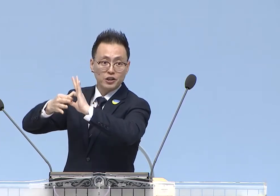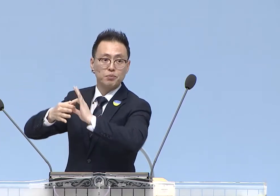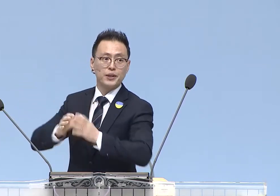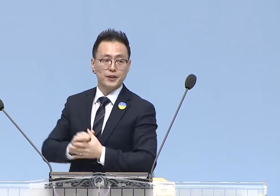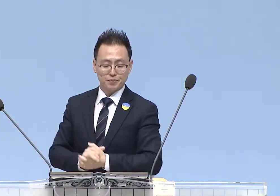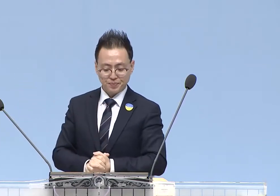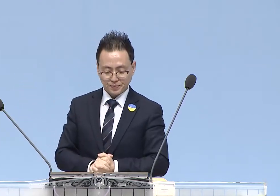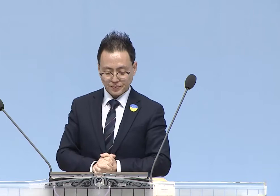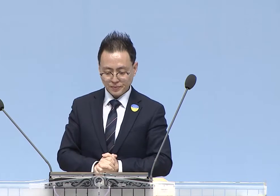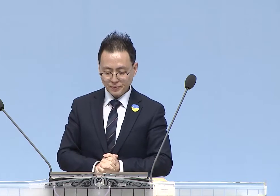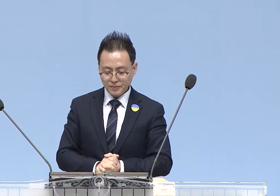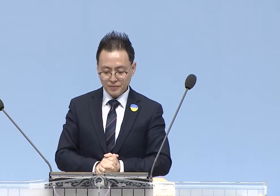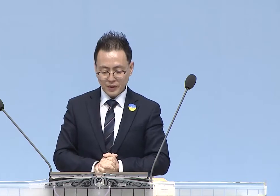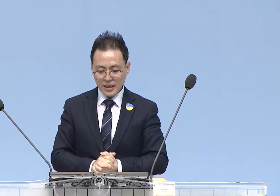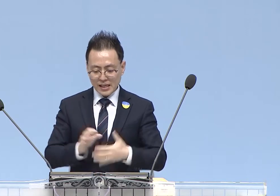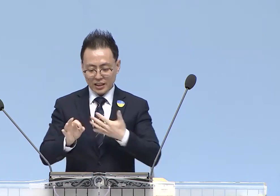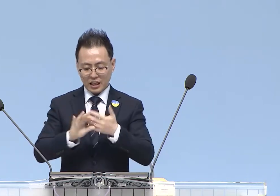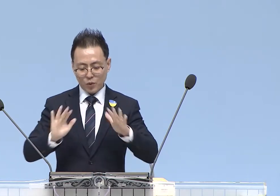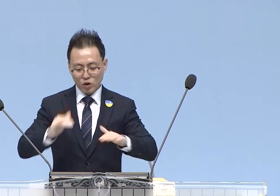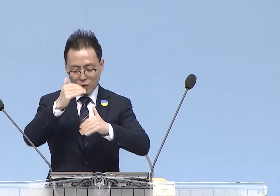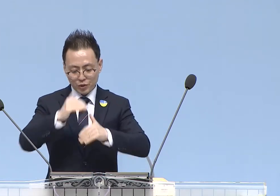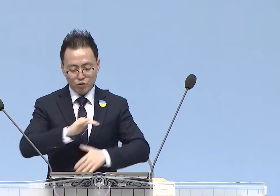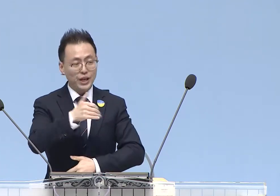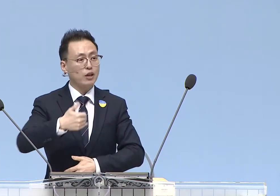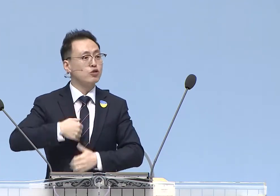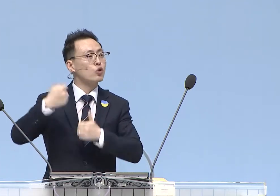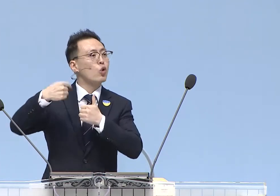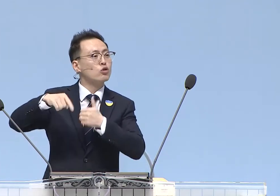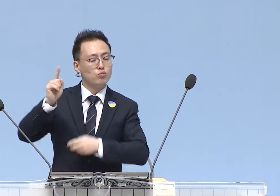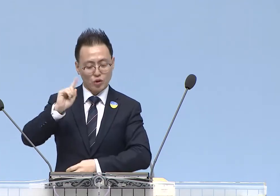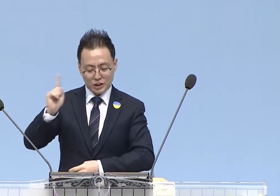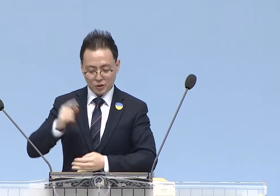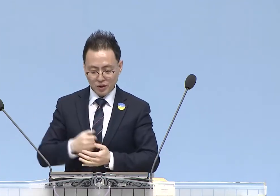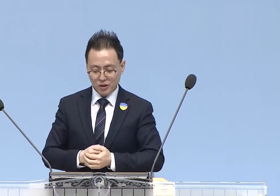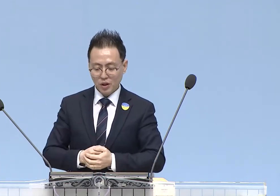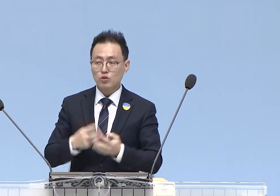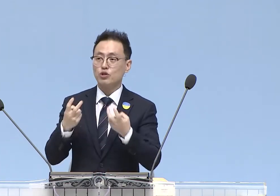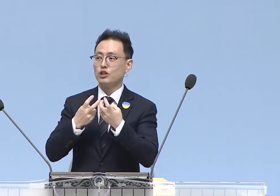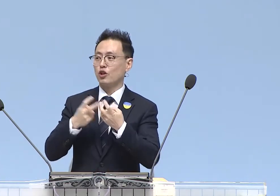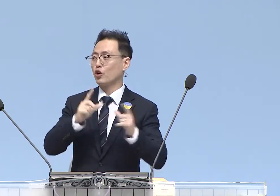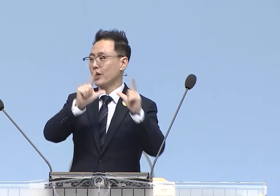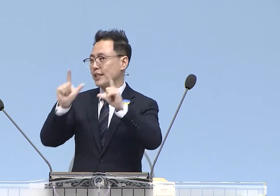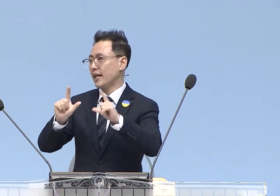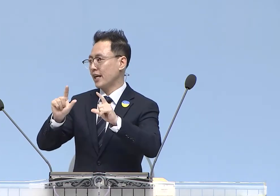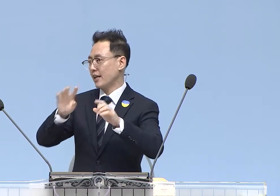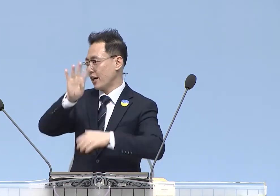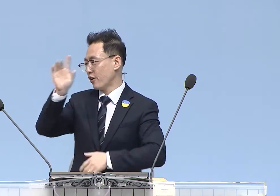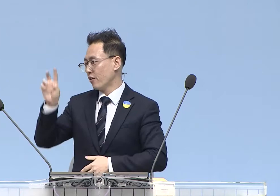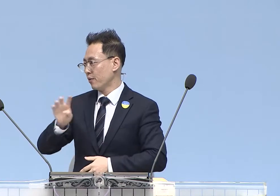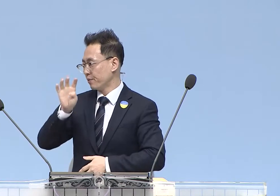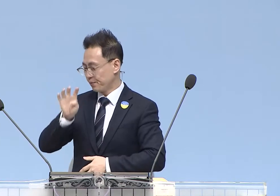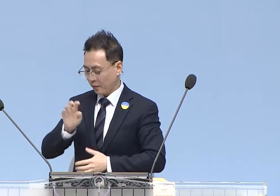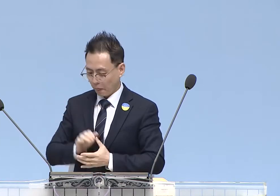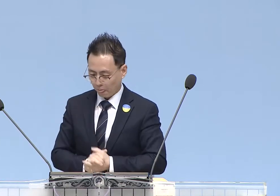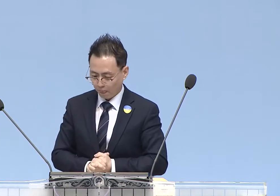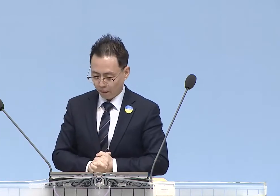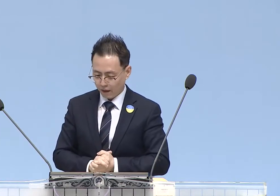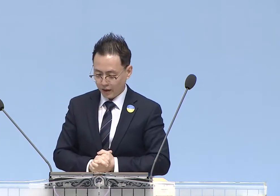연결하셨습니다. 그렇다면 오늘 본문이 우리에게 주는 교훈은 무엇이고 우리는 어떻게 살아야 할까요?